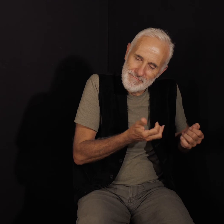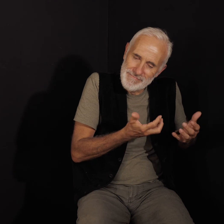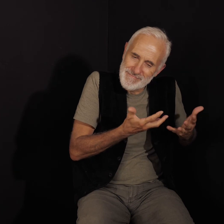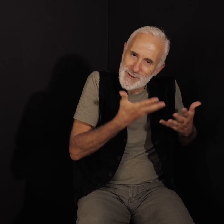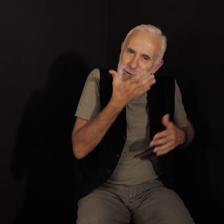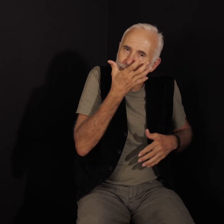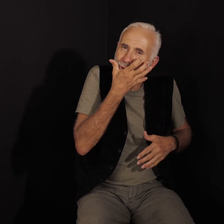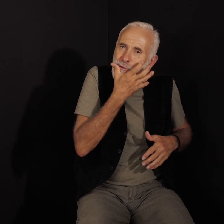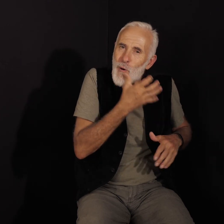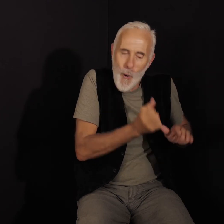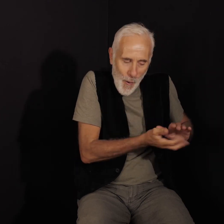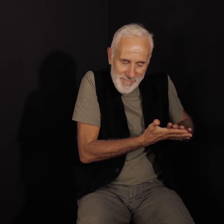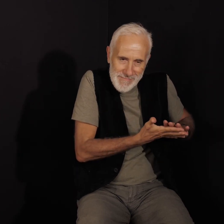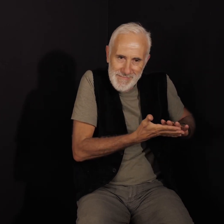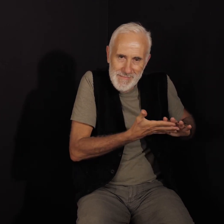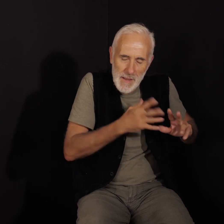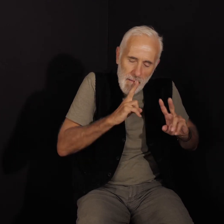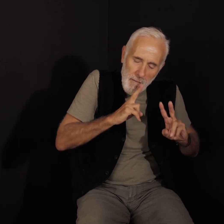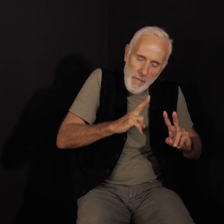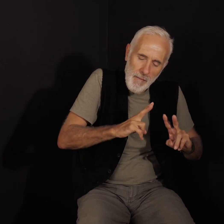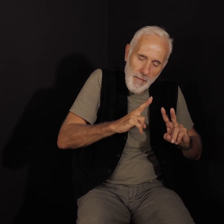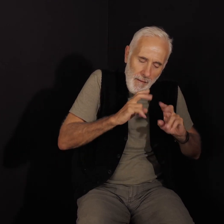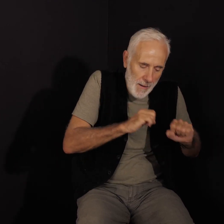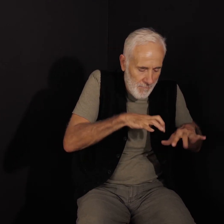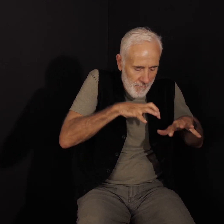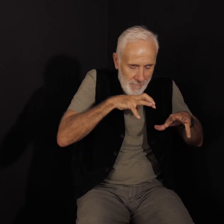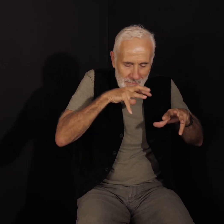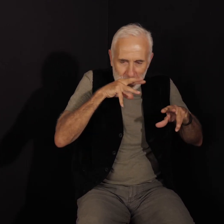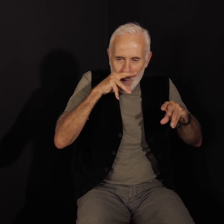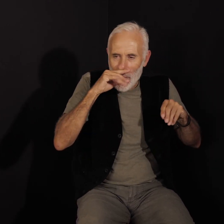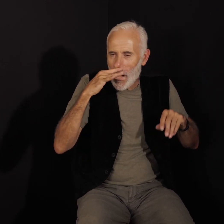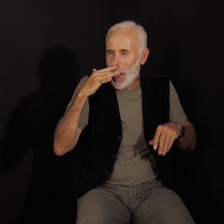corps, le souffle qui s'élève, l'odeur, si